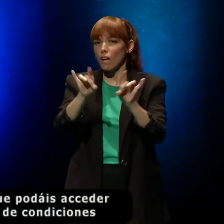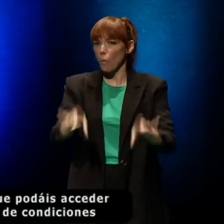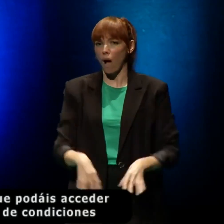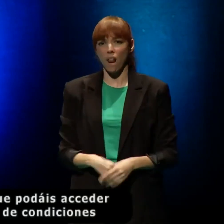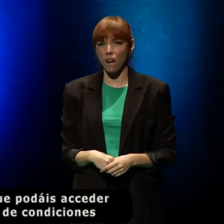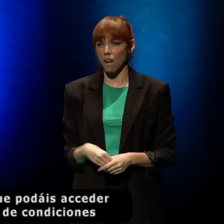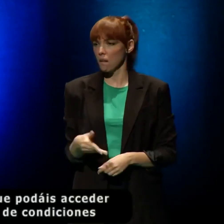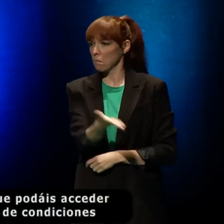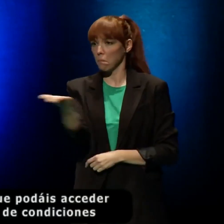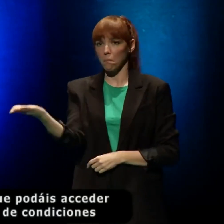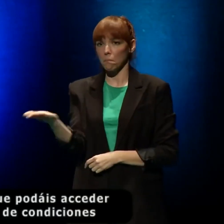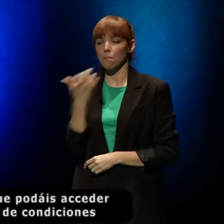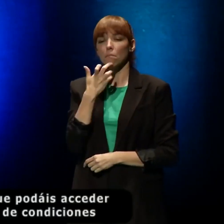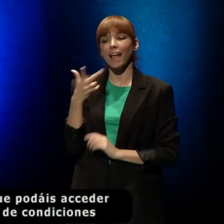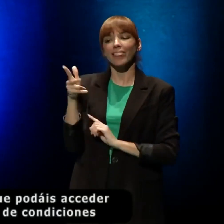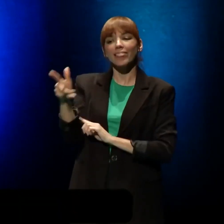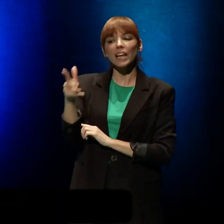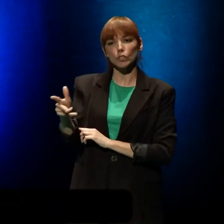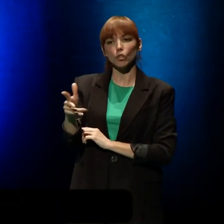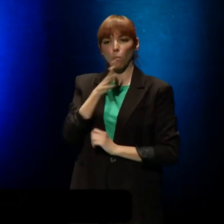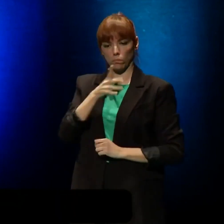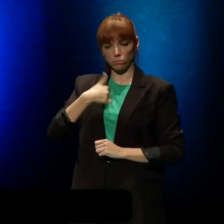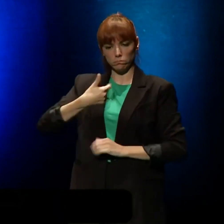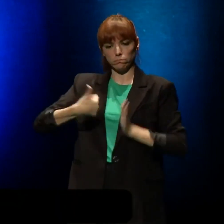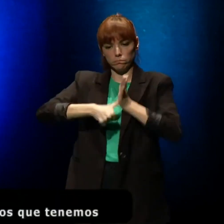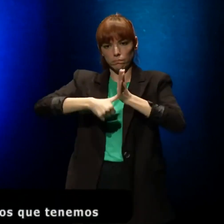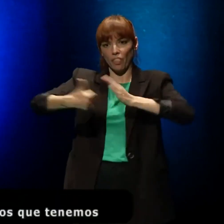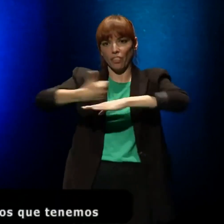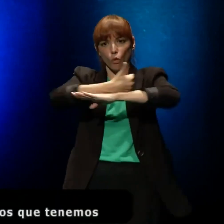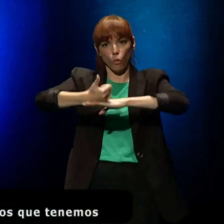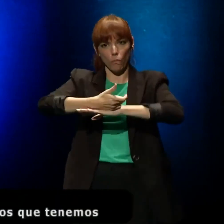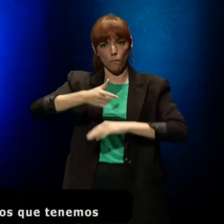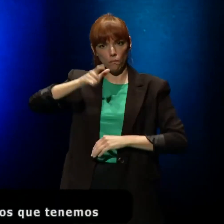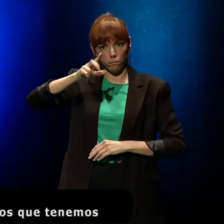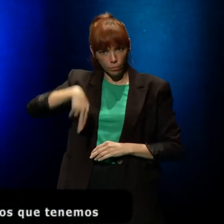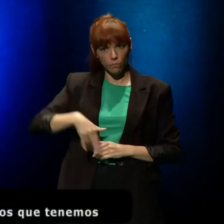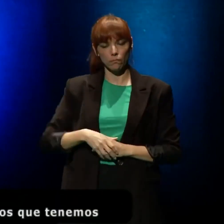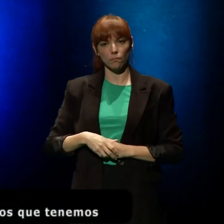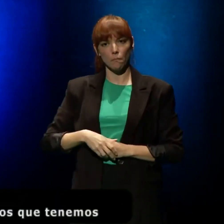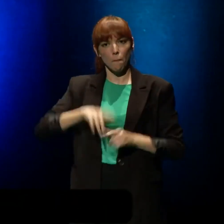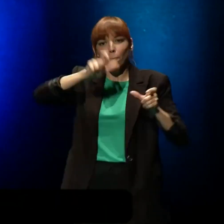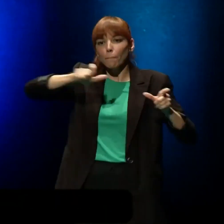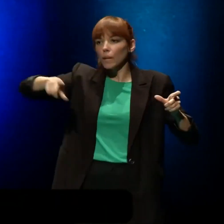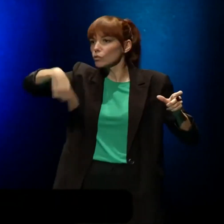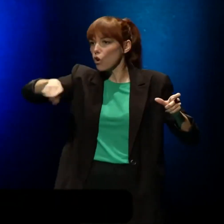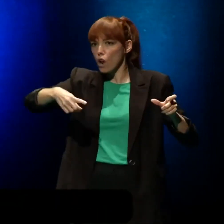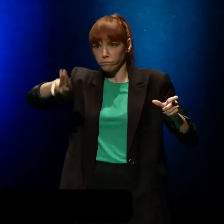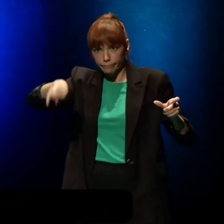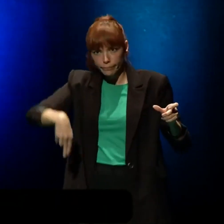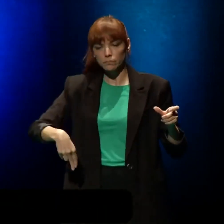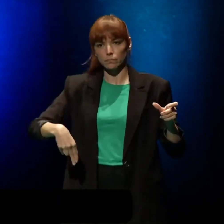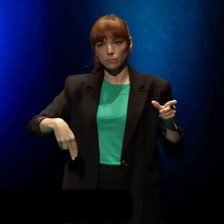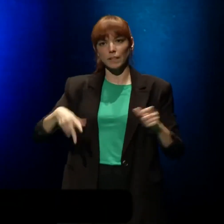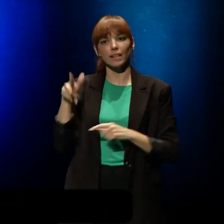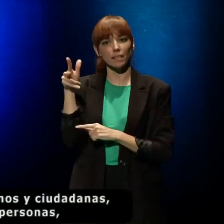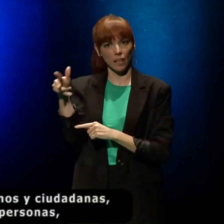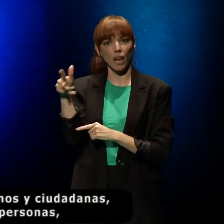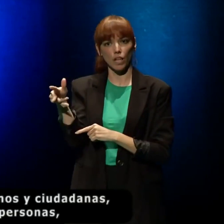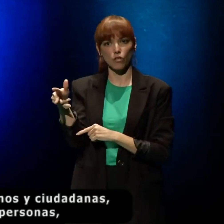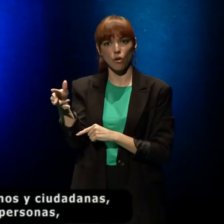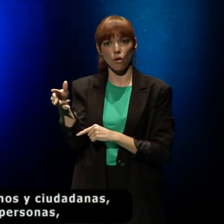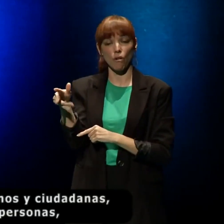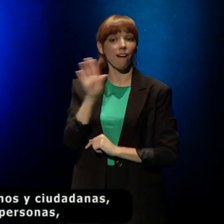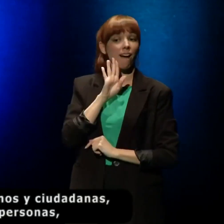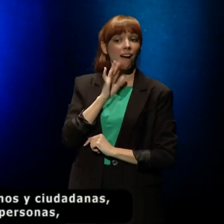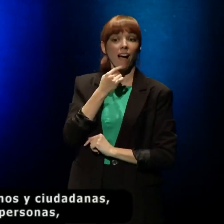que tenemos como ciudadanos y como ciudadanas, como personas, y que ampara la convención a la que